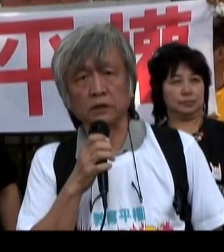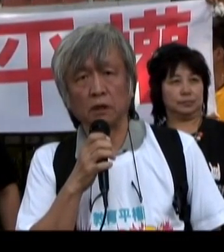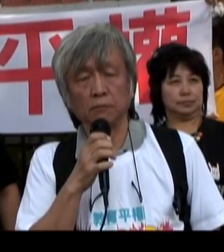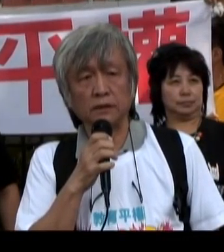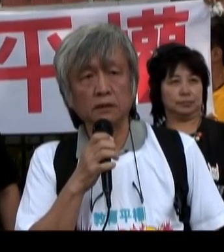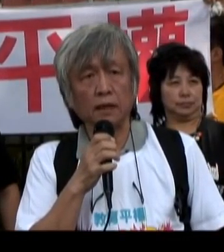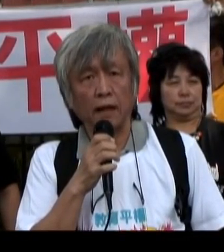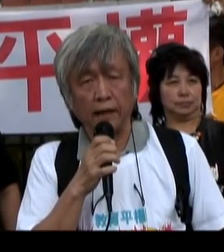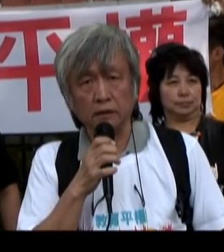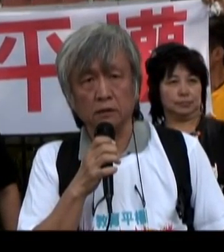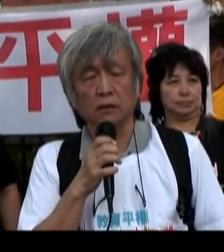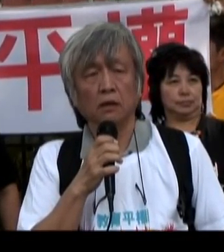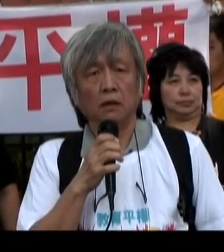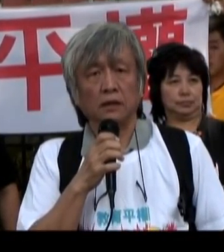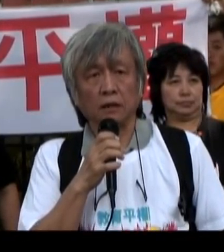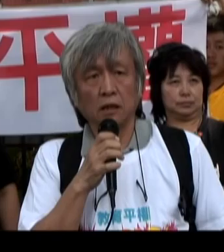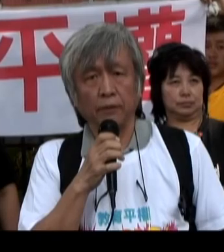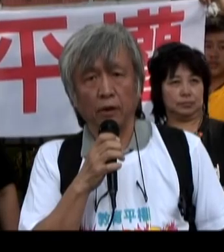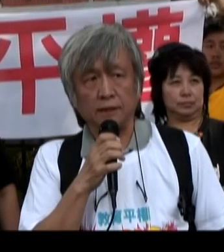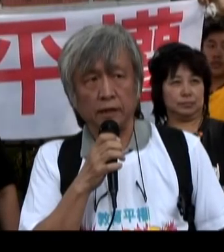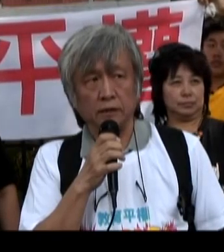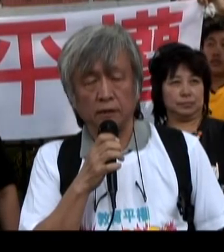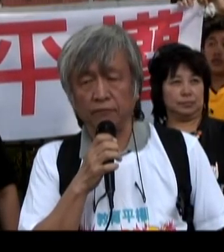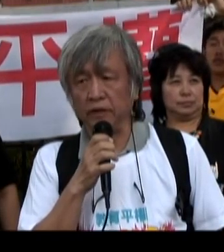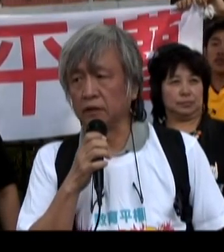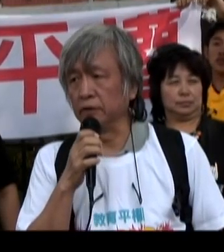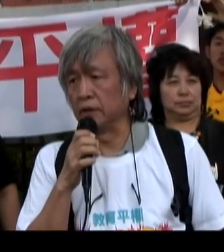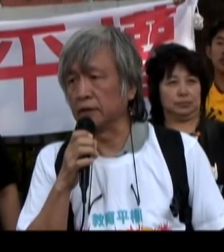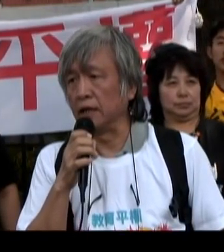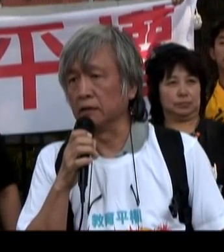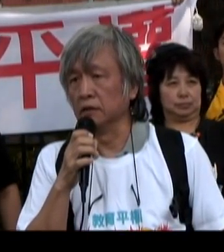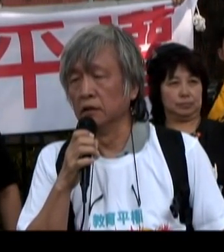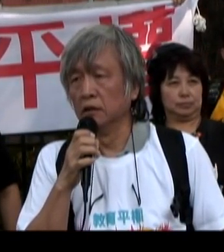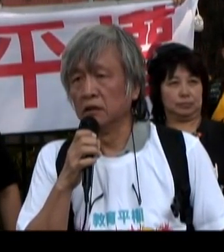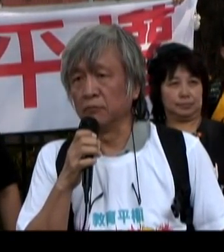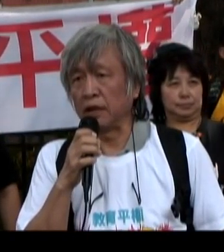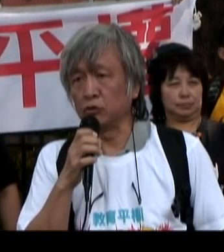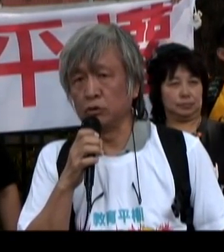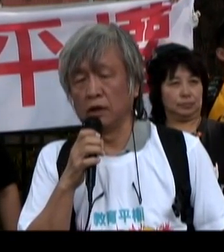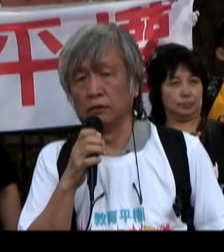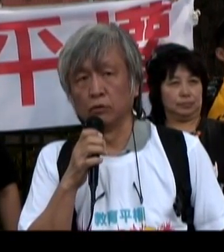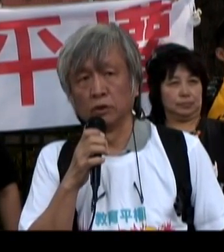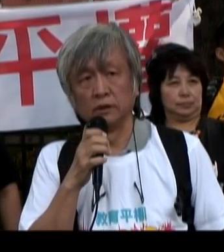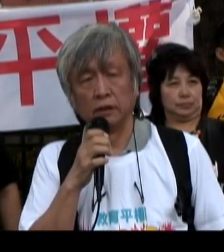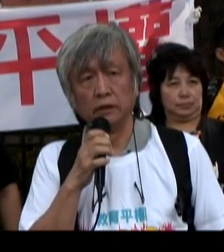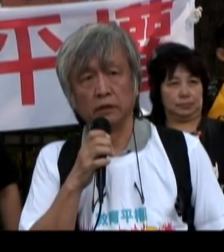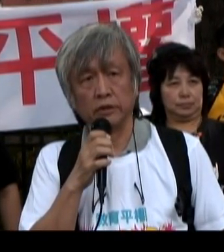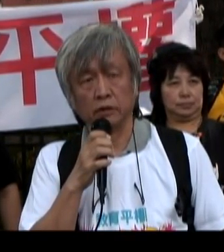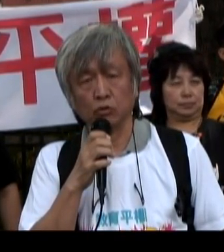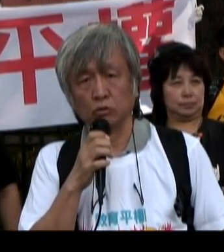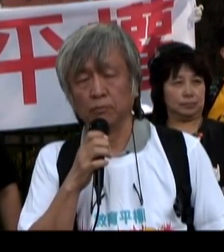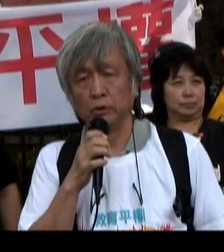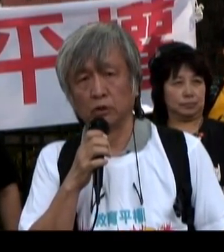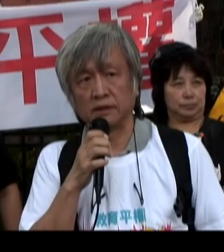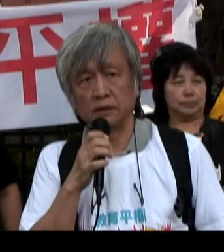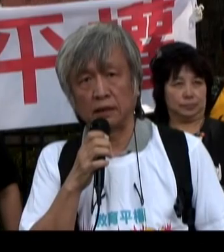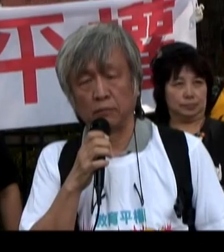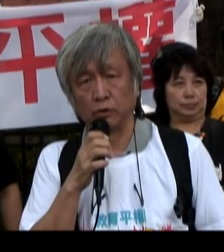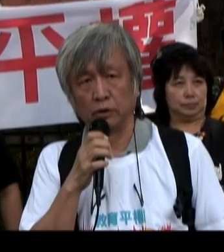道我们身障孩子他的个别化差异是非常非常大的，那么他需要很多的人力的协助，譬如说智障的朋友